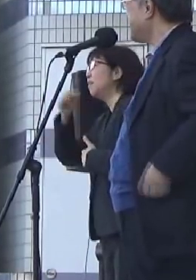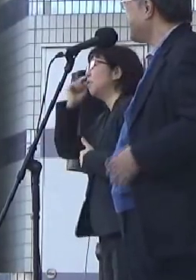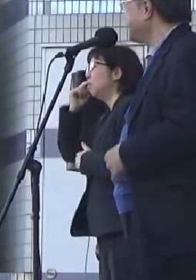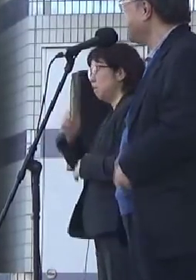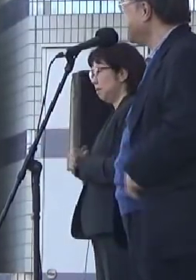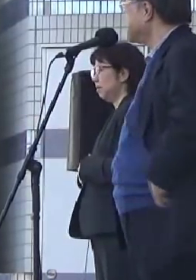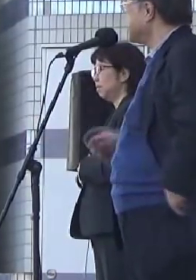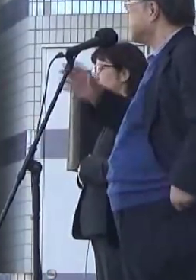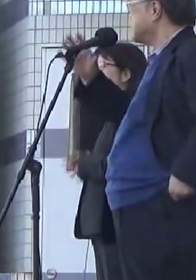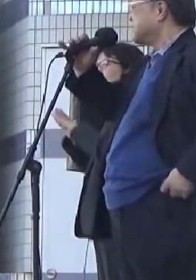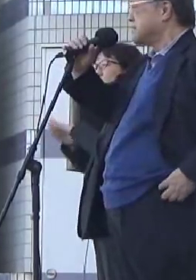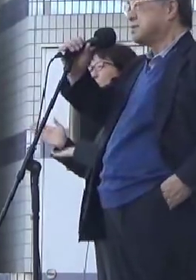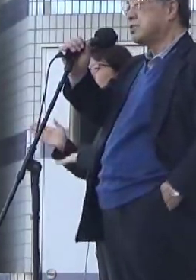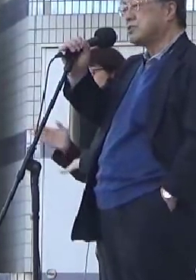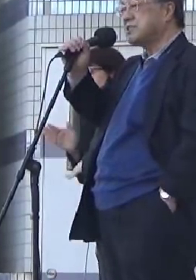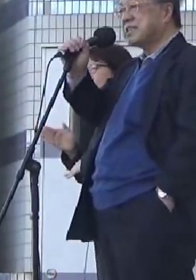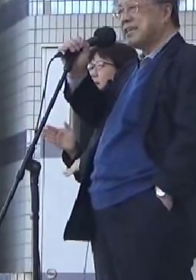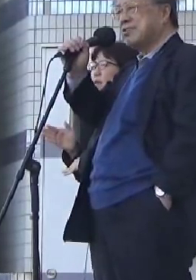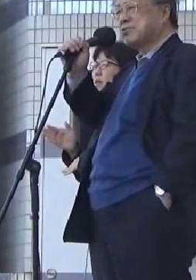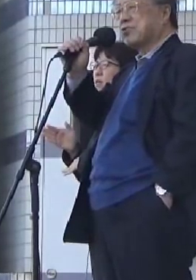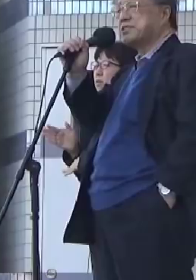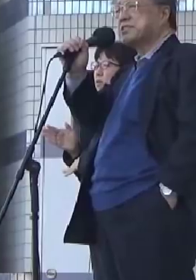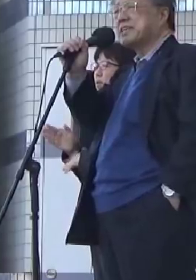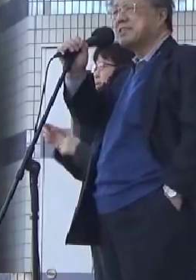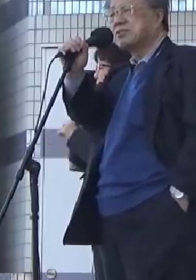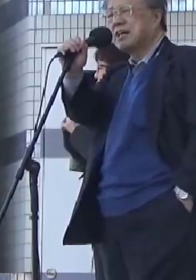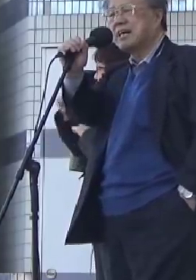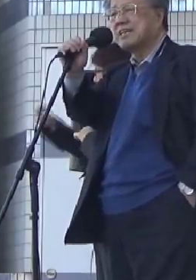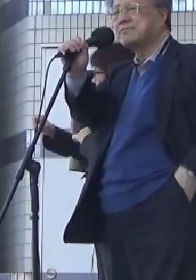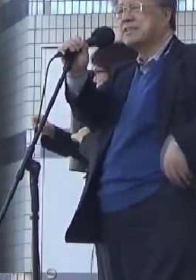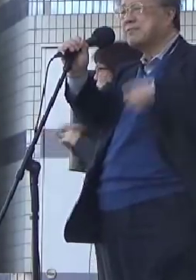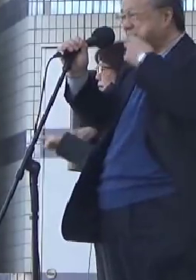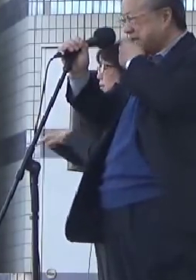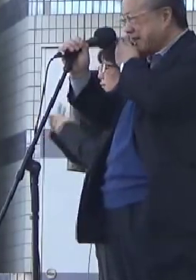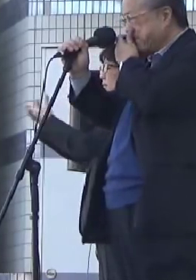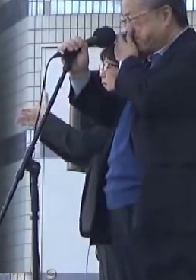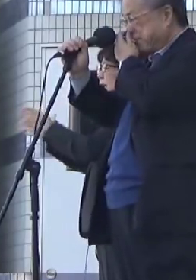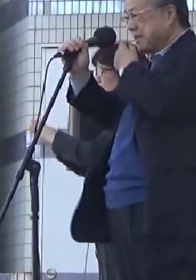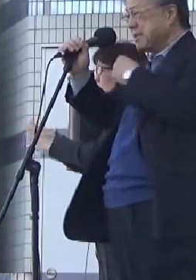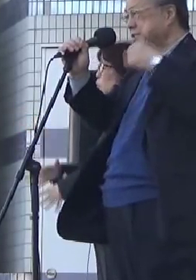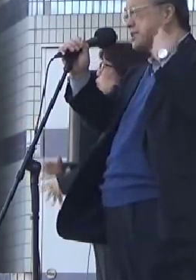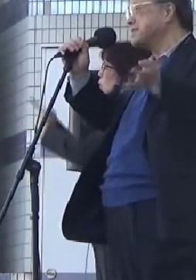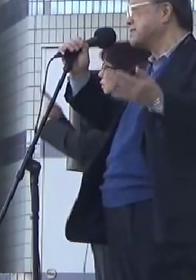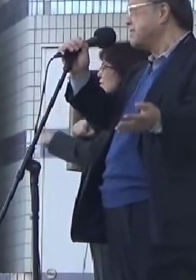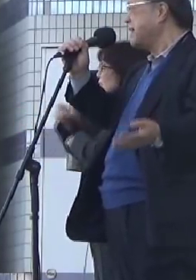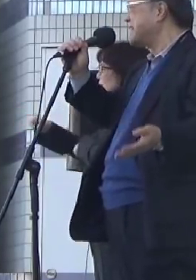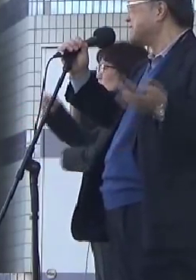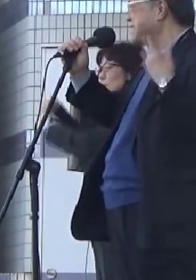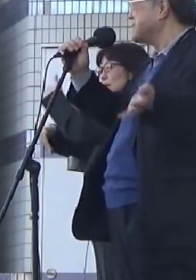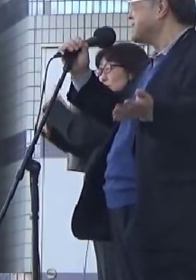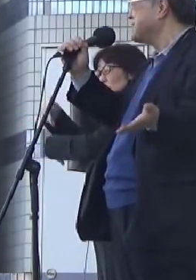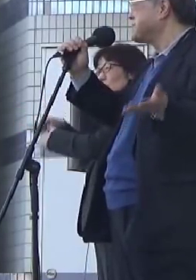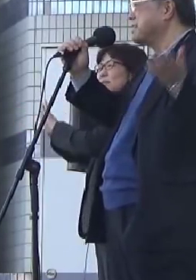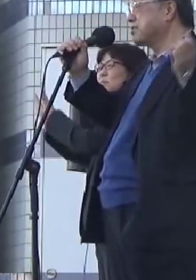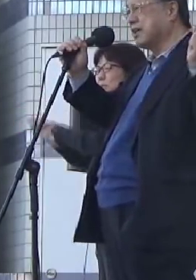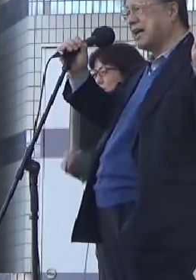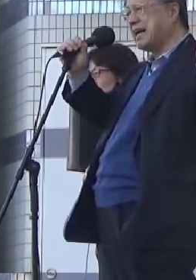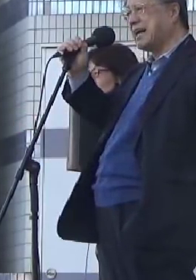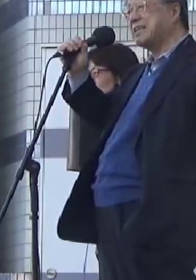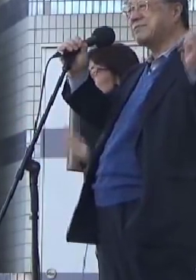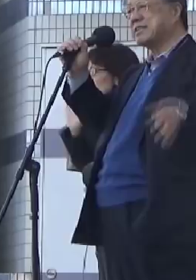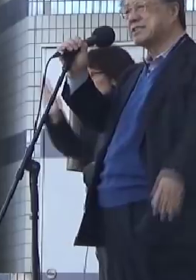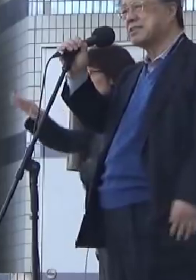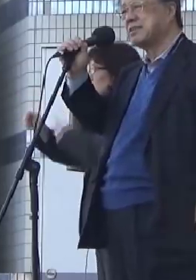今日から地方自治体の統一選挙が始まりました。7月には参議院選